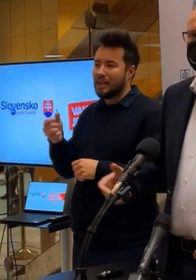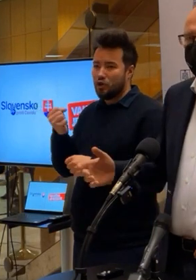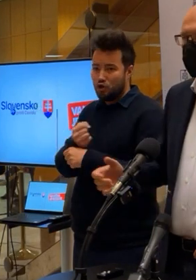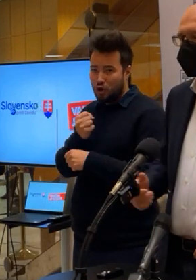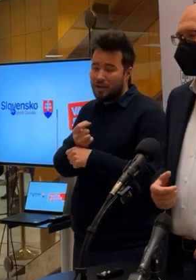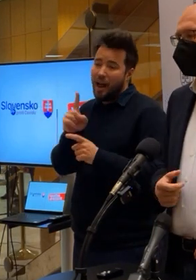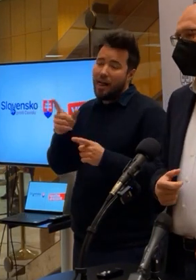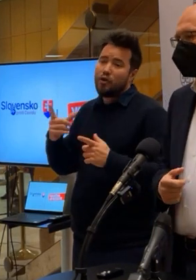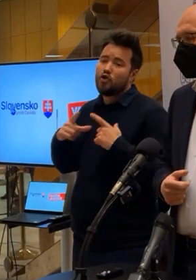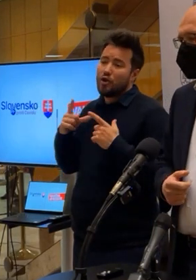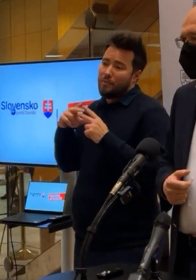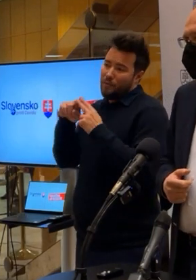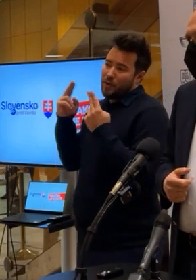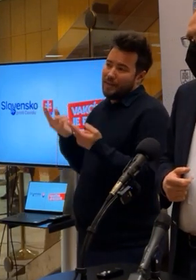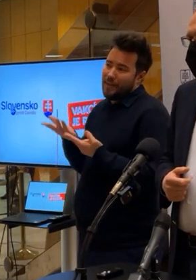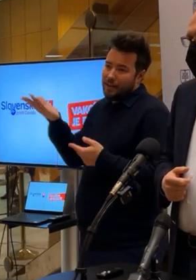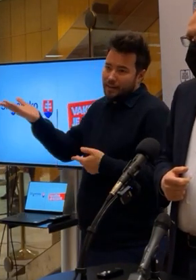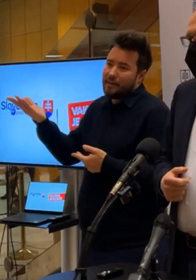žijeme vo svete, v akom žijeme.